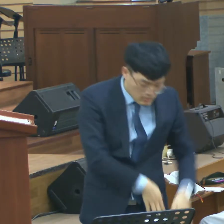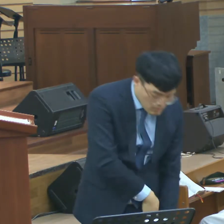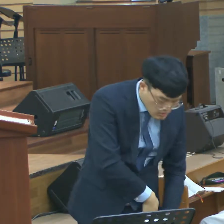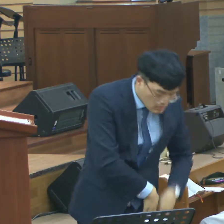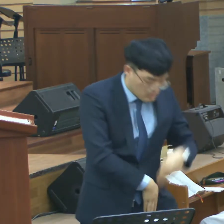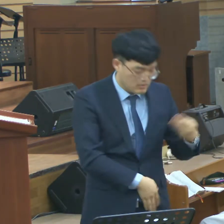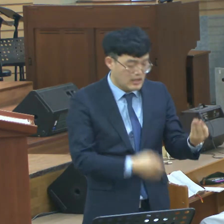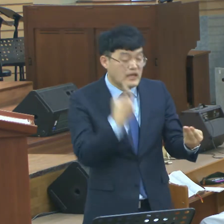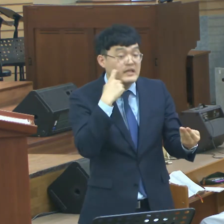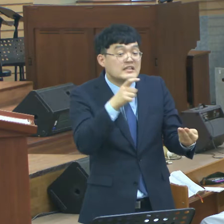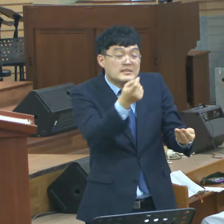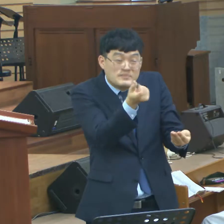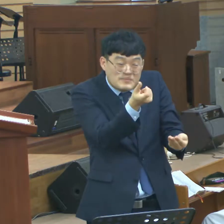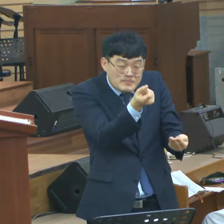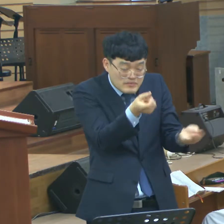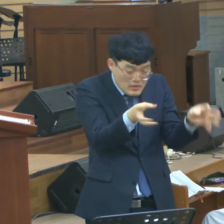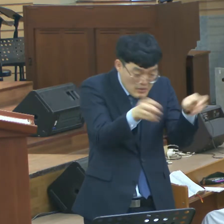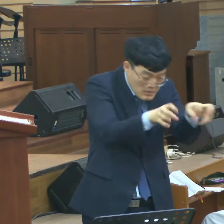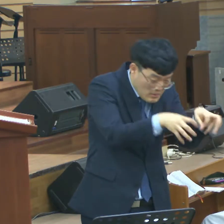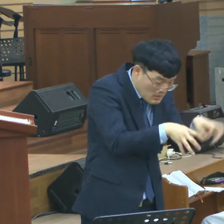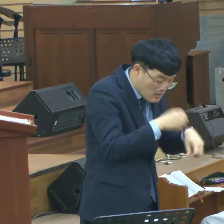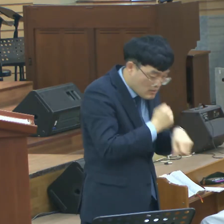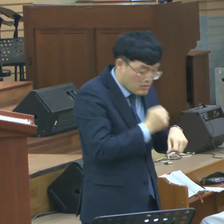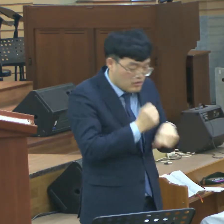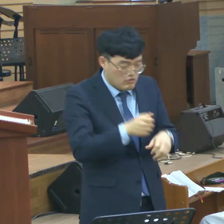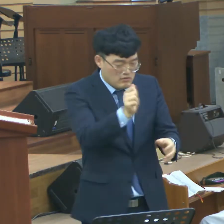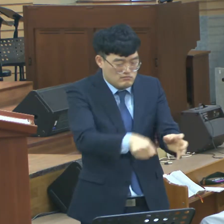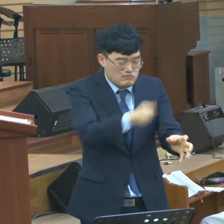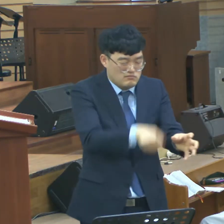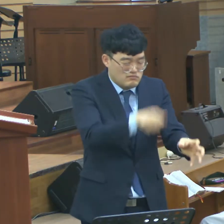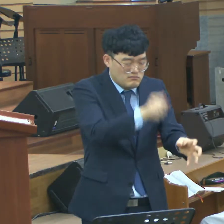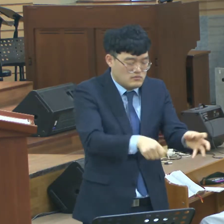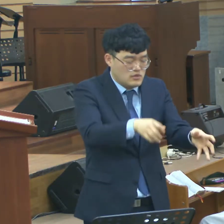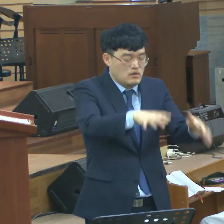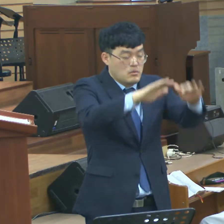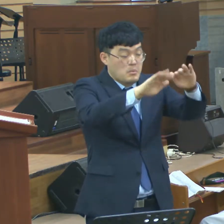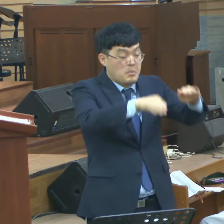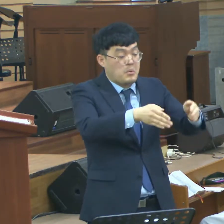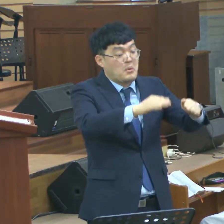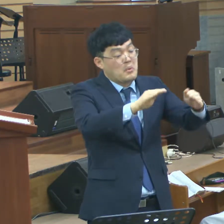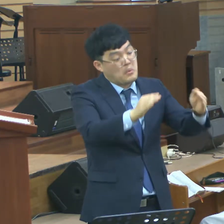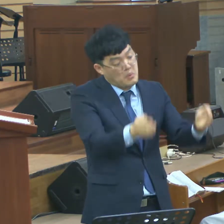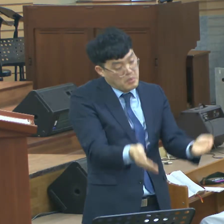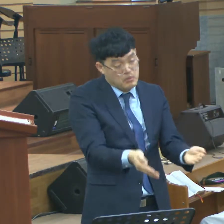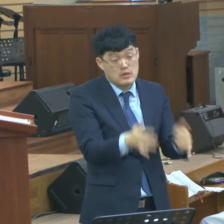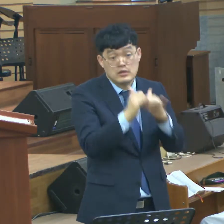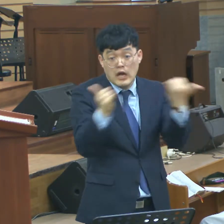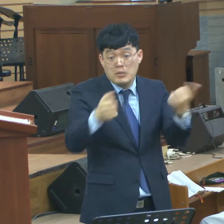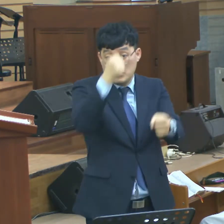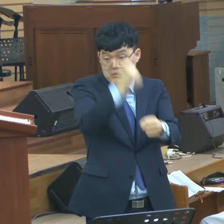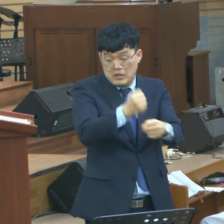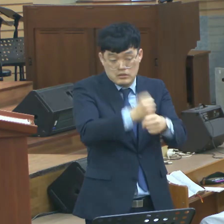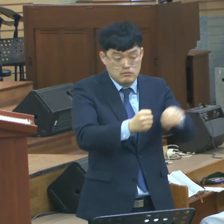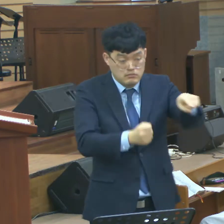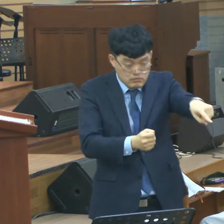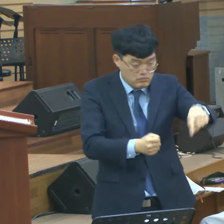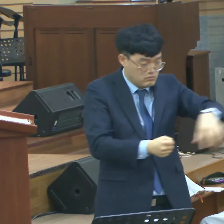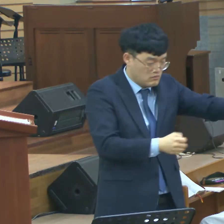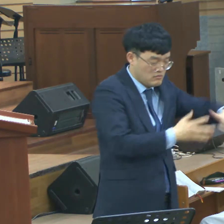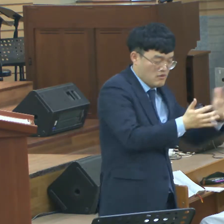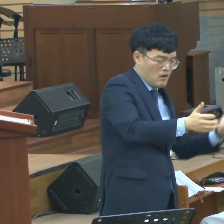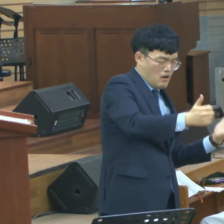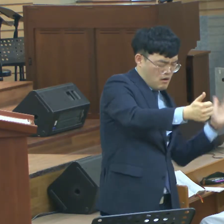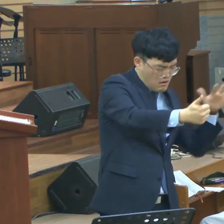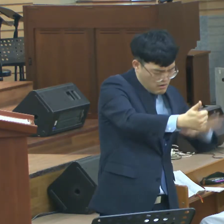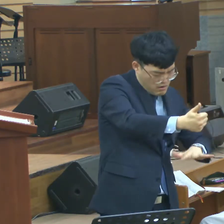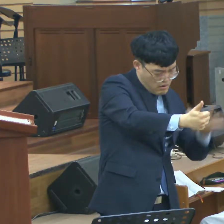그 도금쟁이가 번쩍번쩍하게 만들어 놓는데 거기 가서 경배를 하는데 그것이 그 우상의 신전에